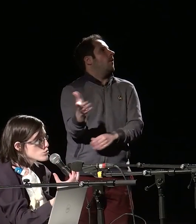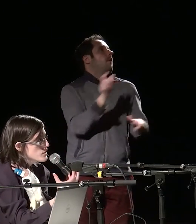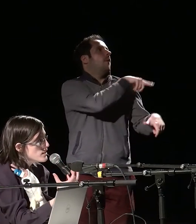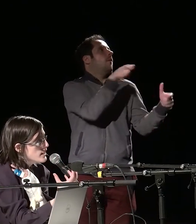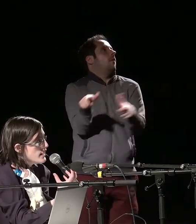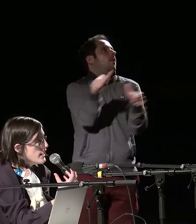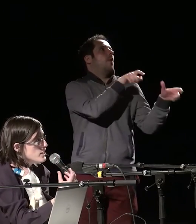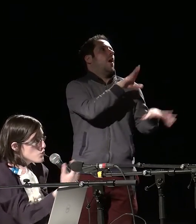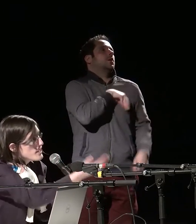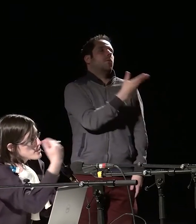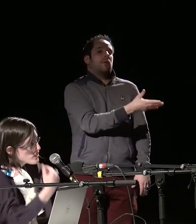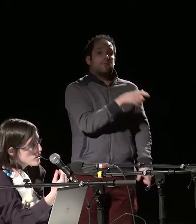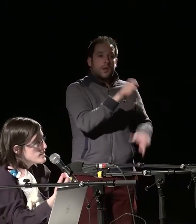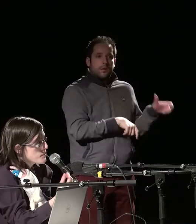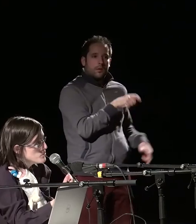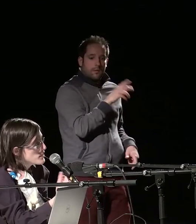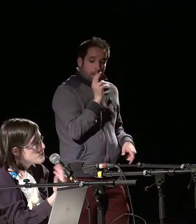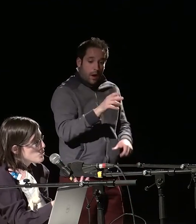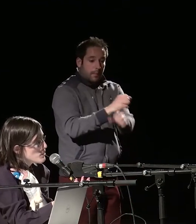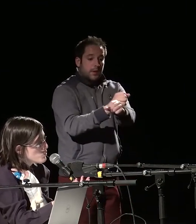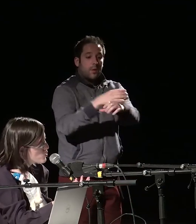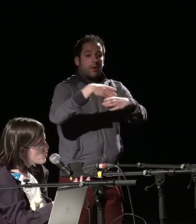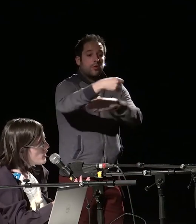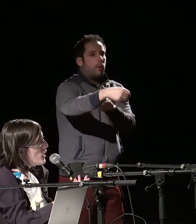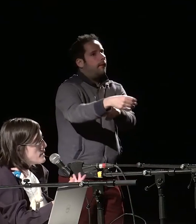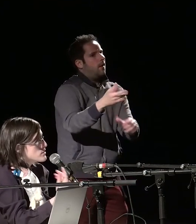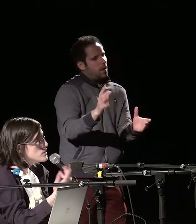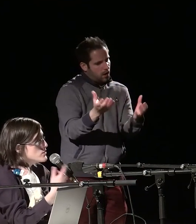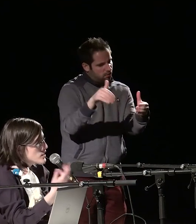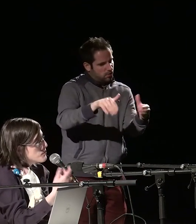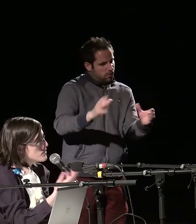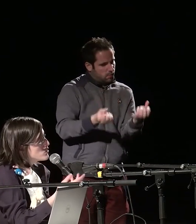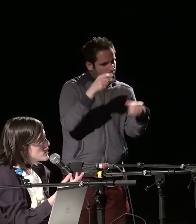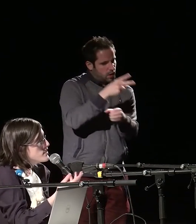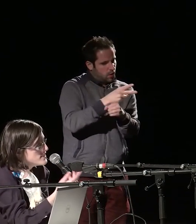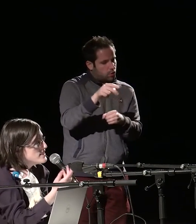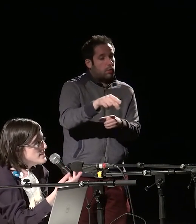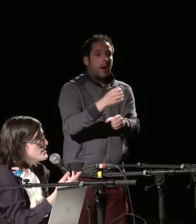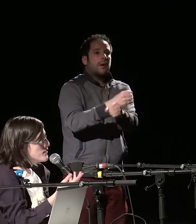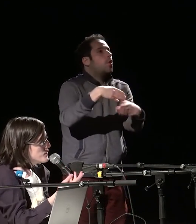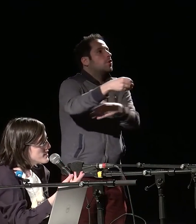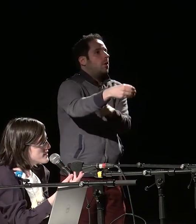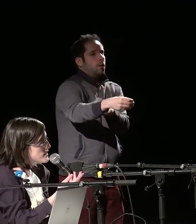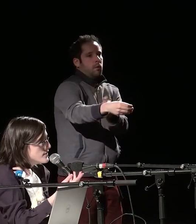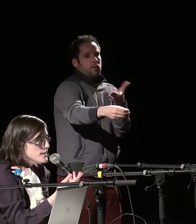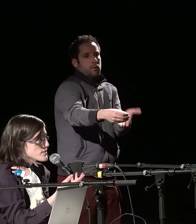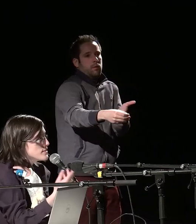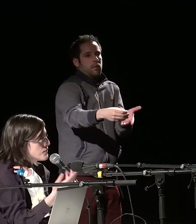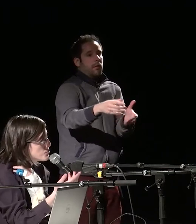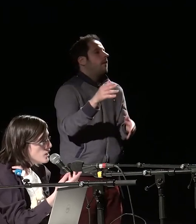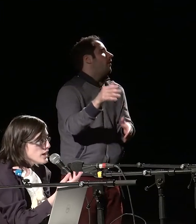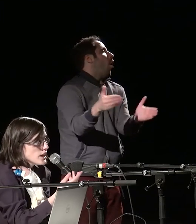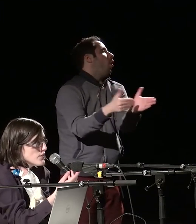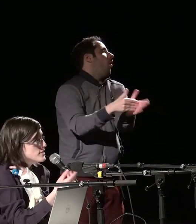venait de se construire, et les gens voyaient ces gens qui sortaient des prisons et qui étaient potentiellement dangereux, parce qu'ils sortaient des prisons et qu'ils avaient envie de récidiver, parce